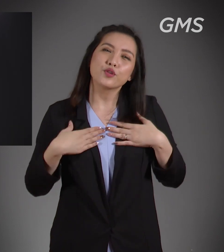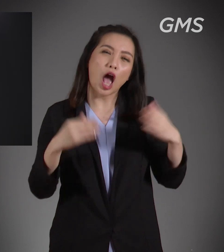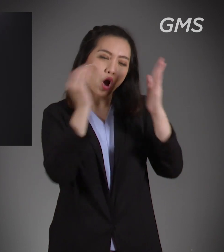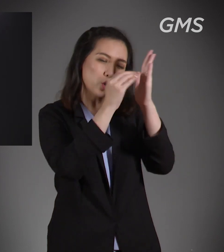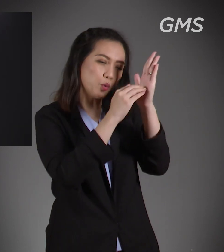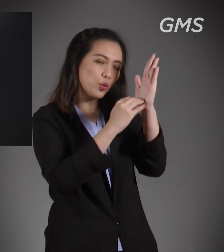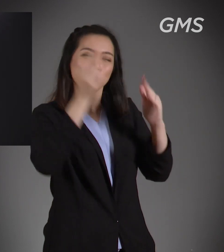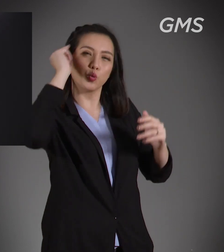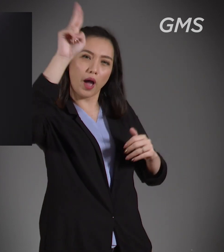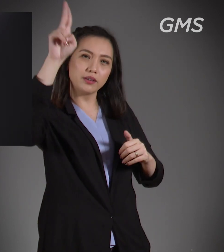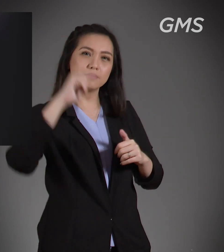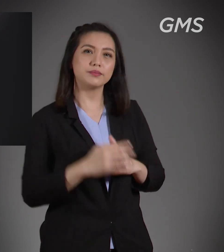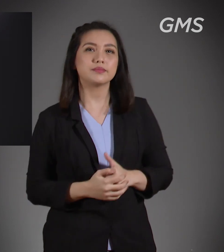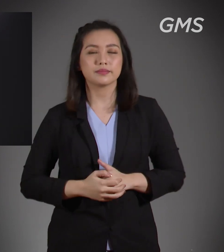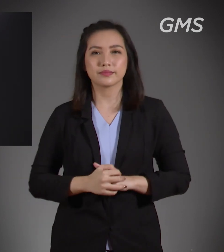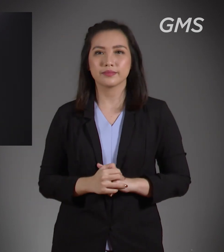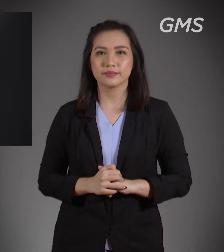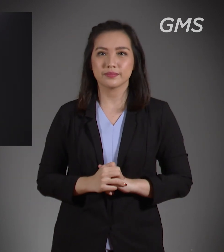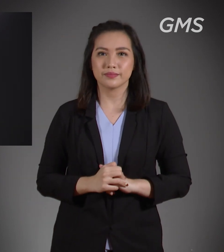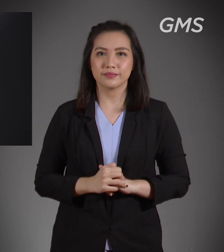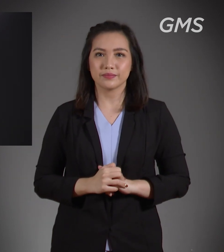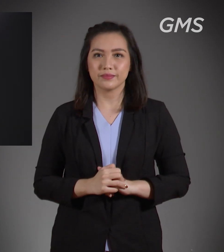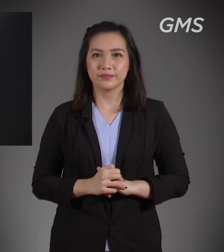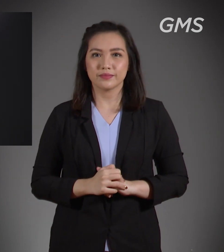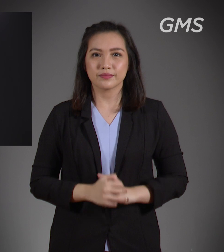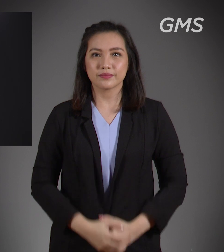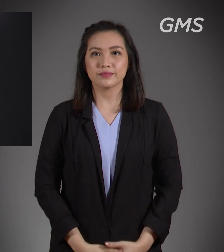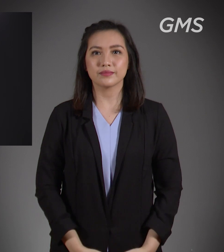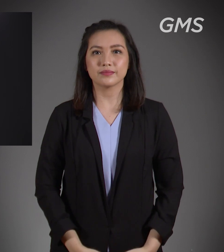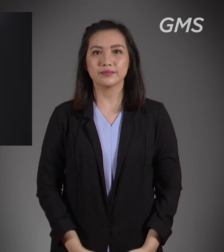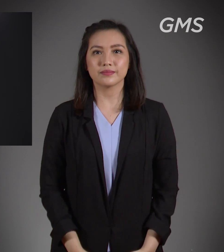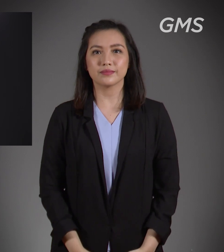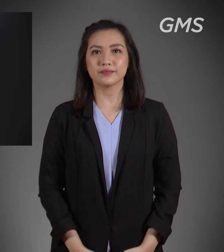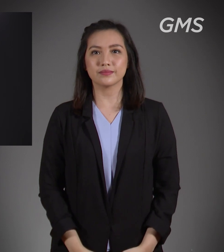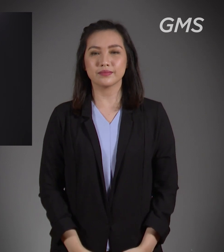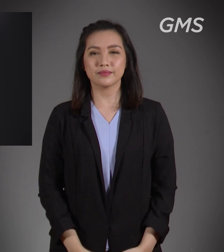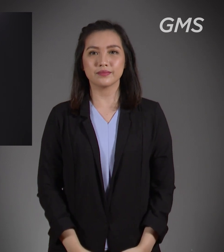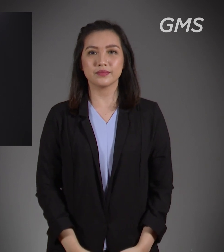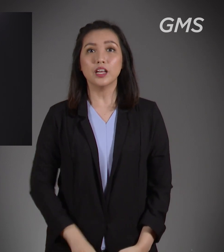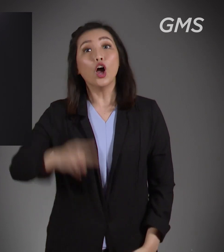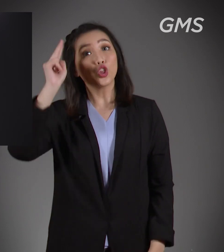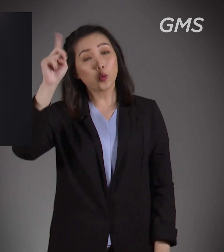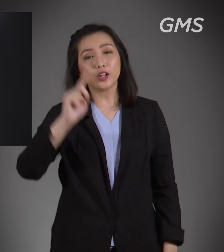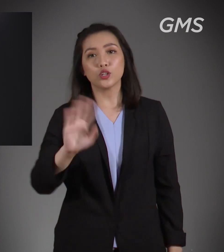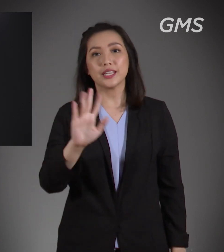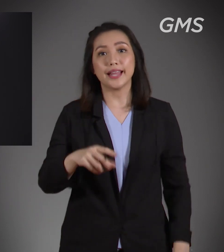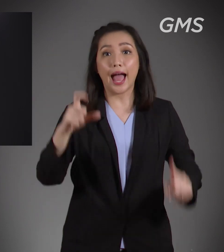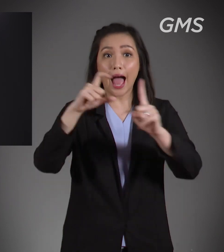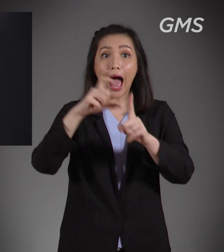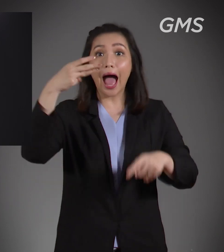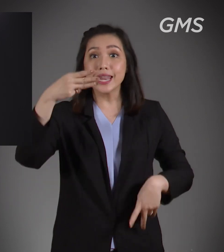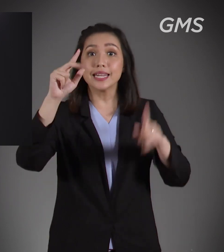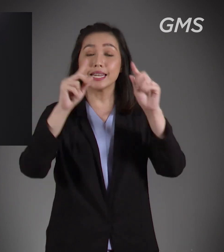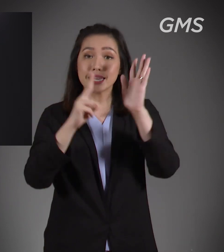mereka tahu rasa. Bukan Tuhan bukan hanya supaya mereka jerah. Tuhan bukannya marah atau mendendam, bukan.